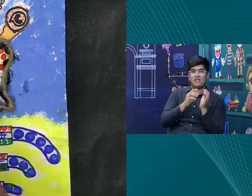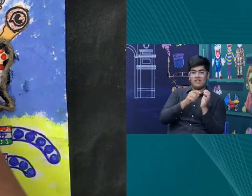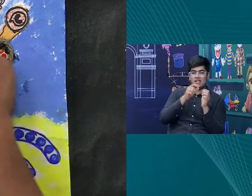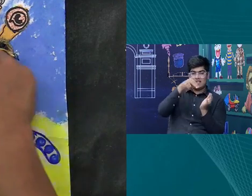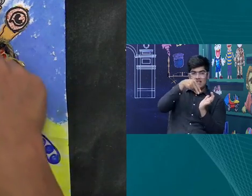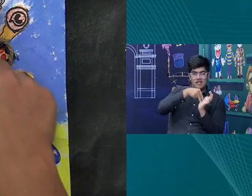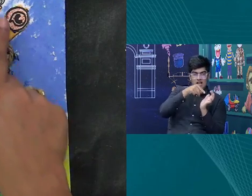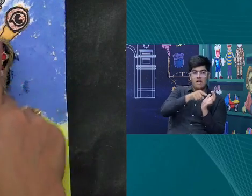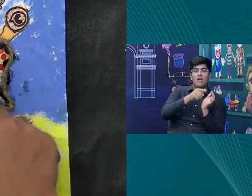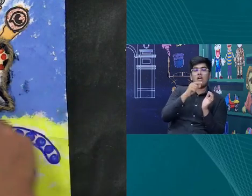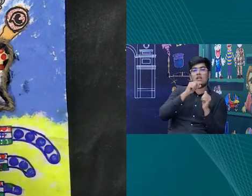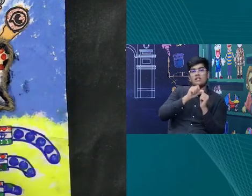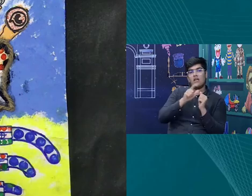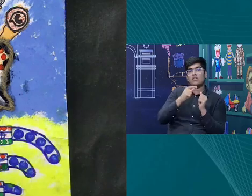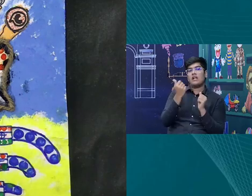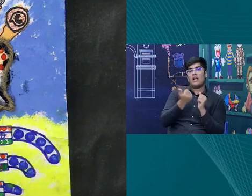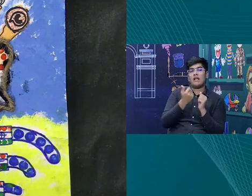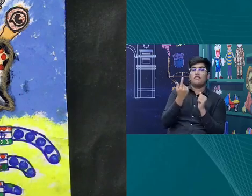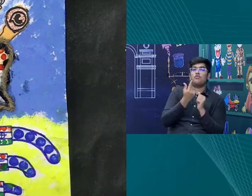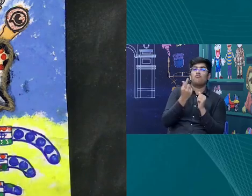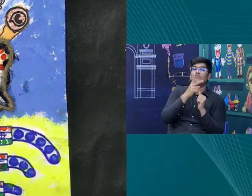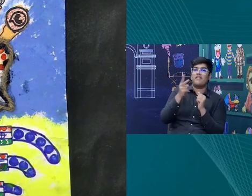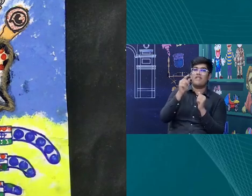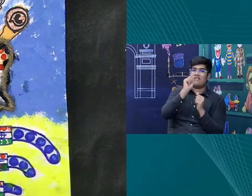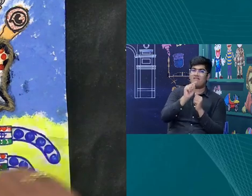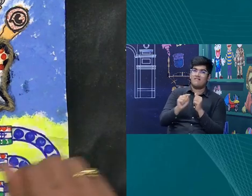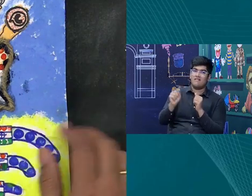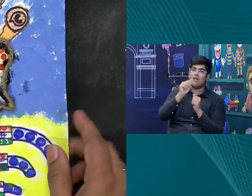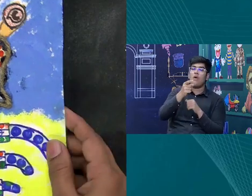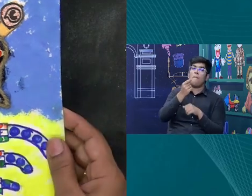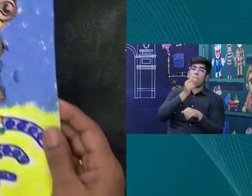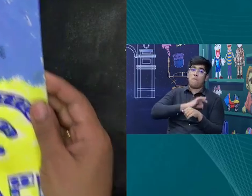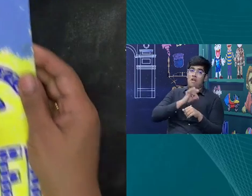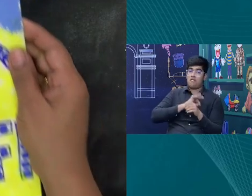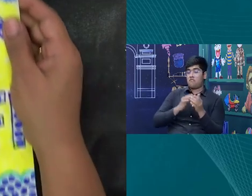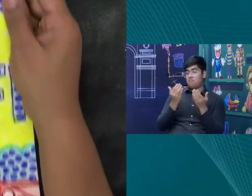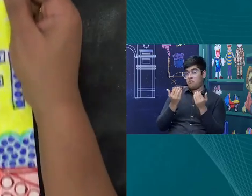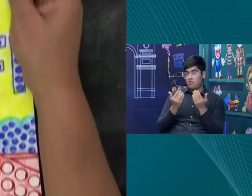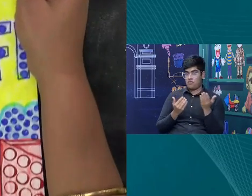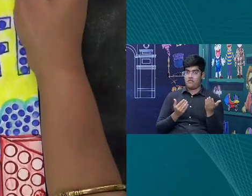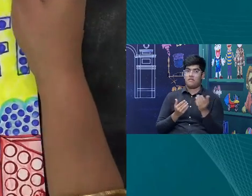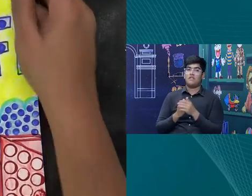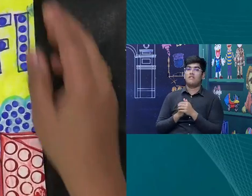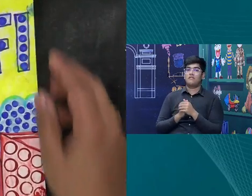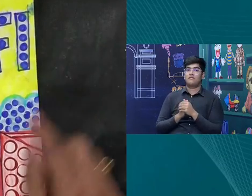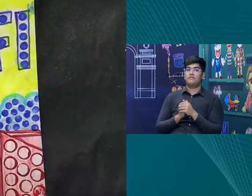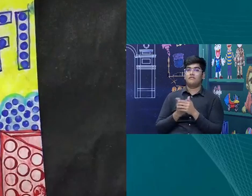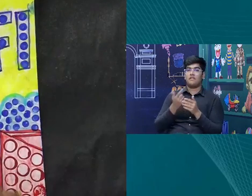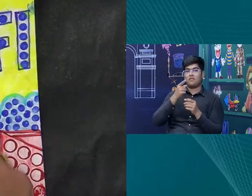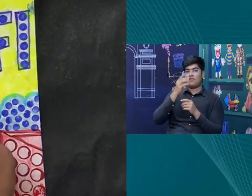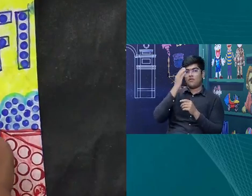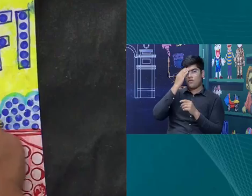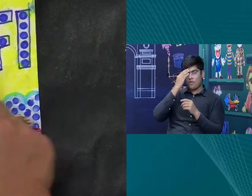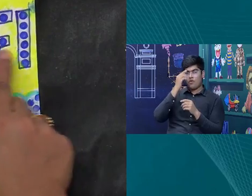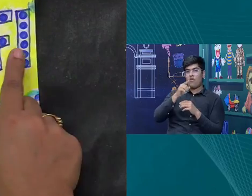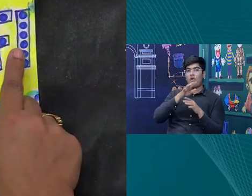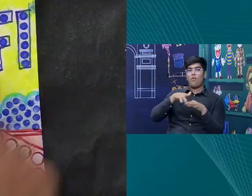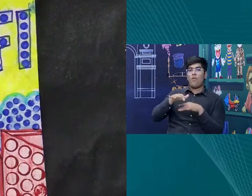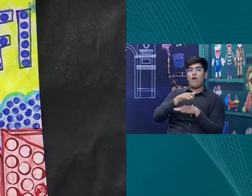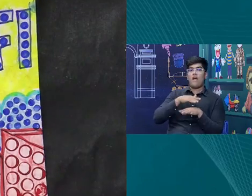कार्ट को दु करके अपने आमदनी कर सकता है जैसे आप देखते हूं कि हम सीडी दर सीडी वाइफाई